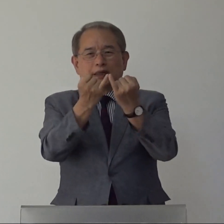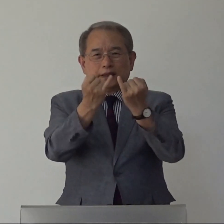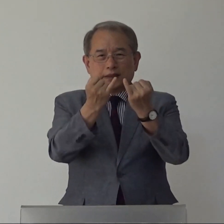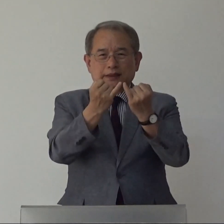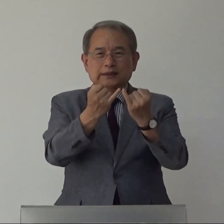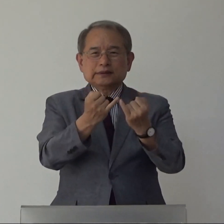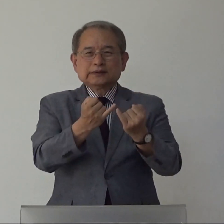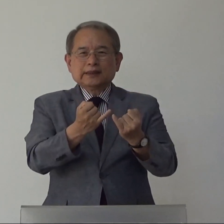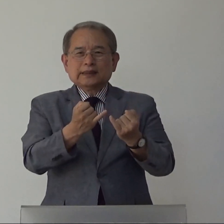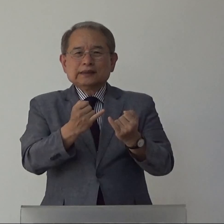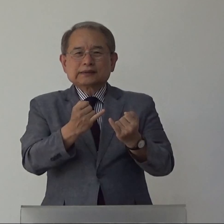사역을 하셨습니다.